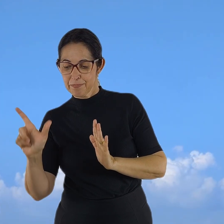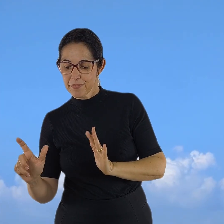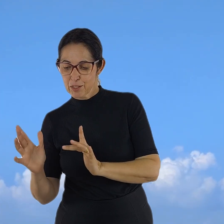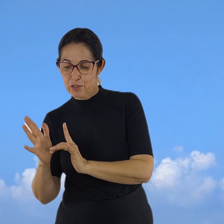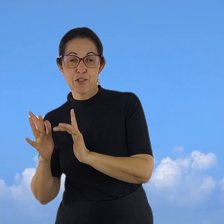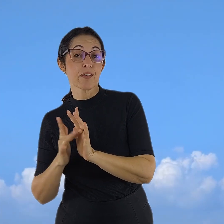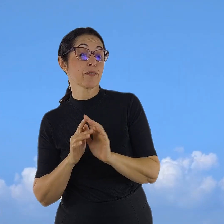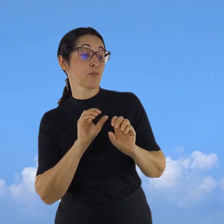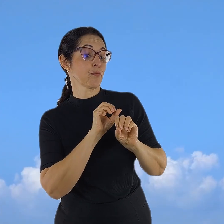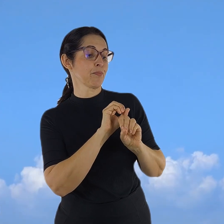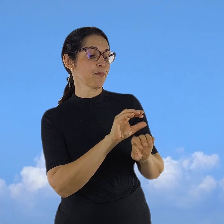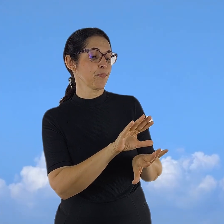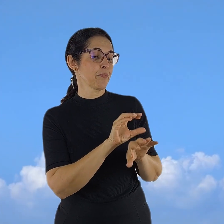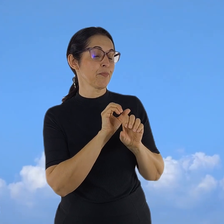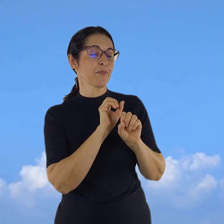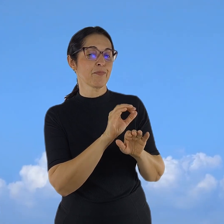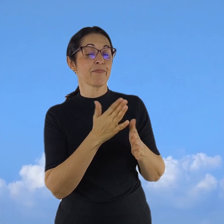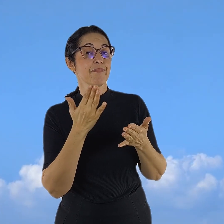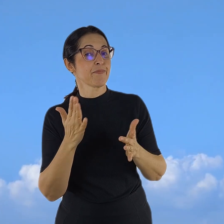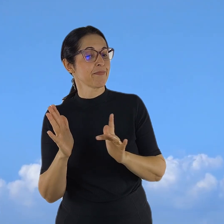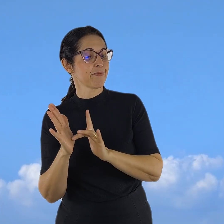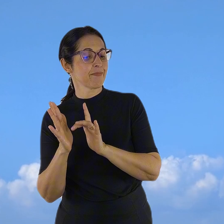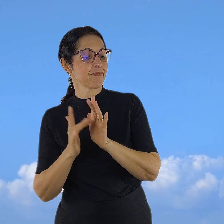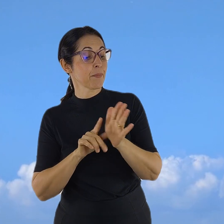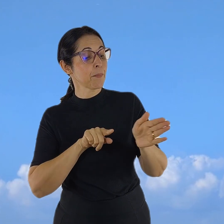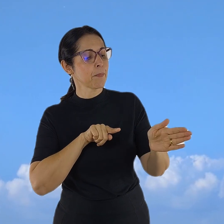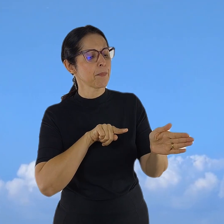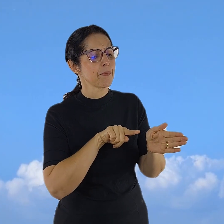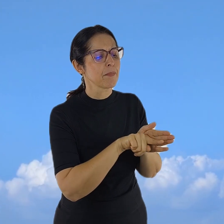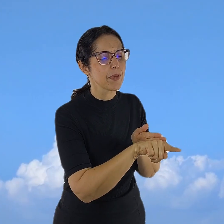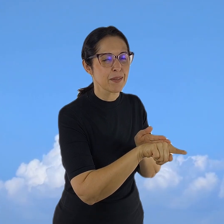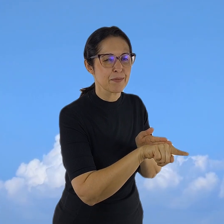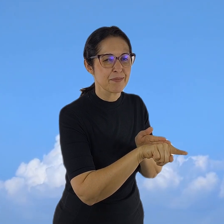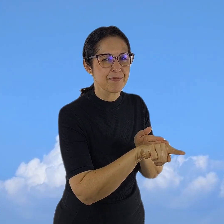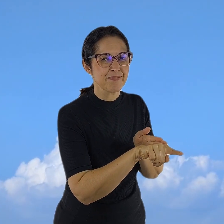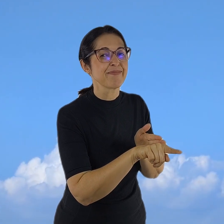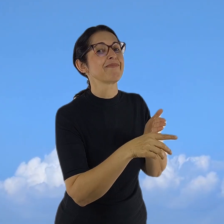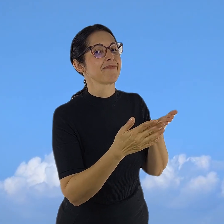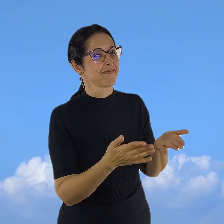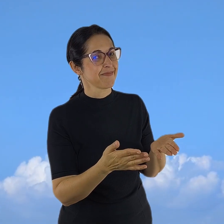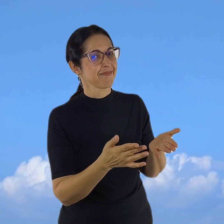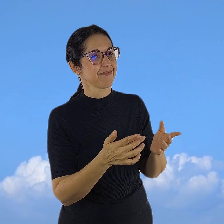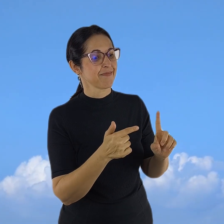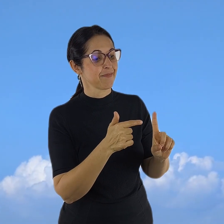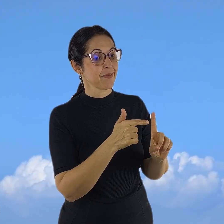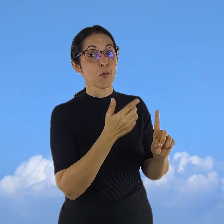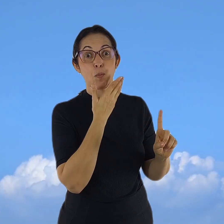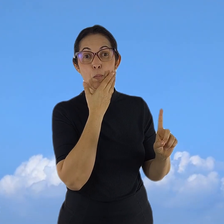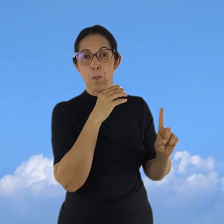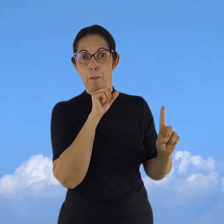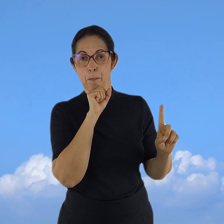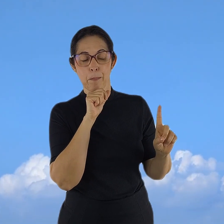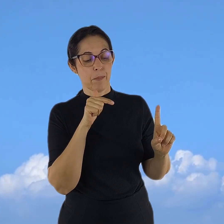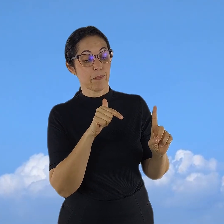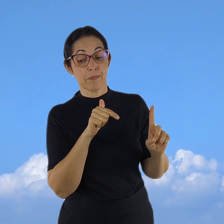um ensino com ele. E a pergunta que o Senhor fez, aquele ensino foi para aquele homem,